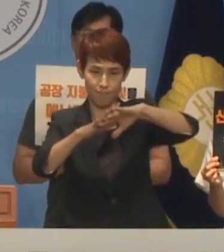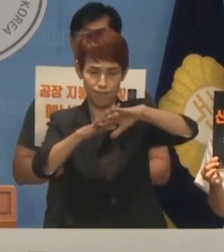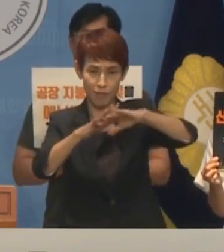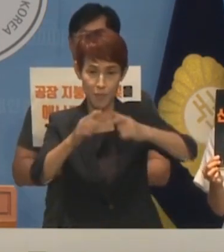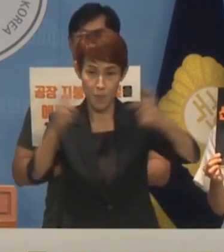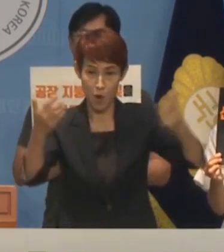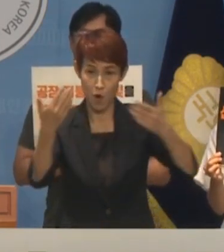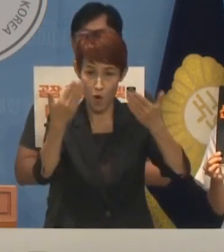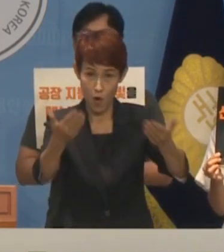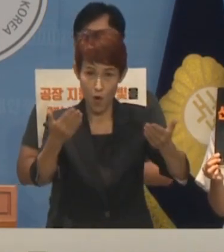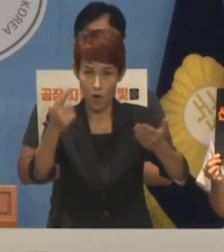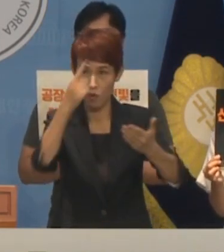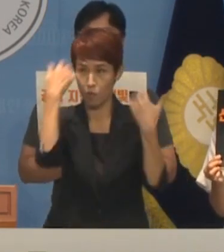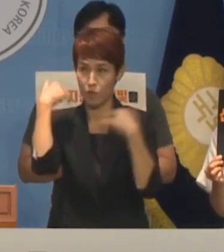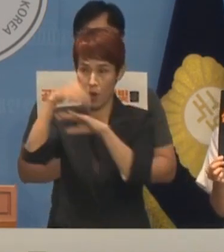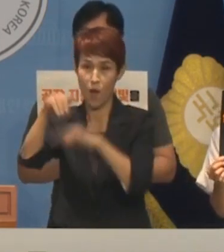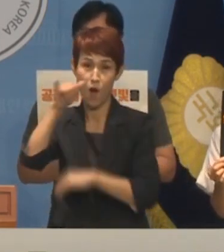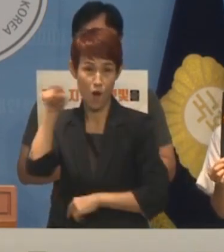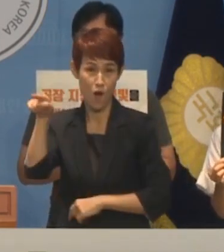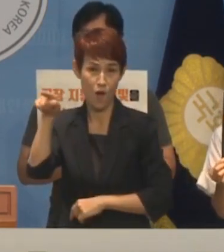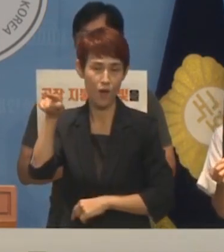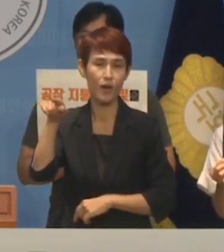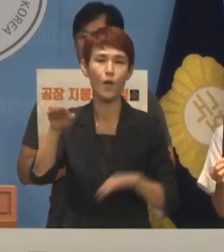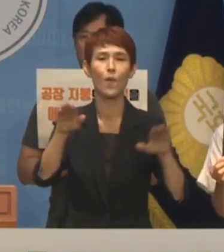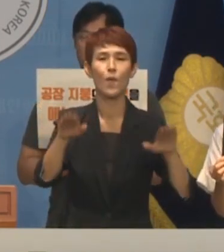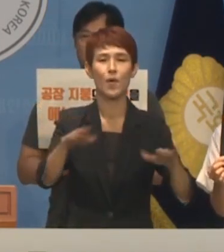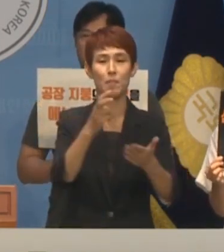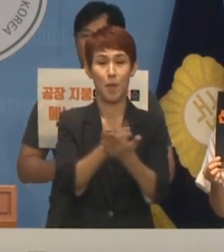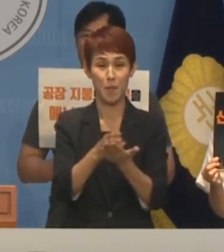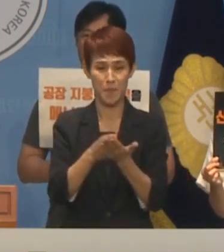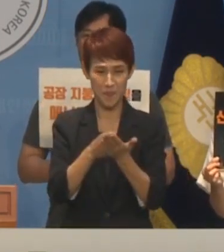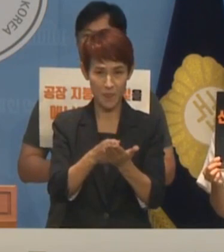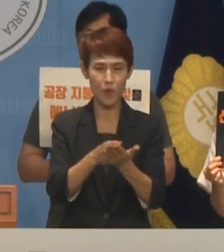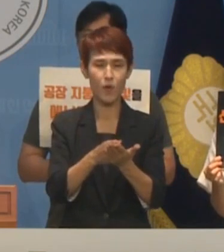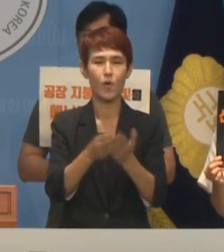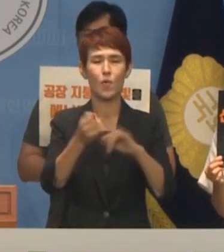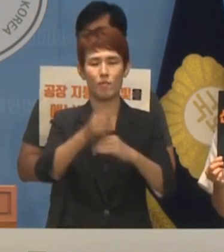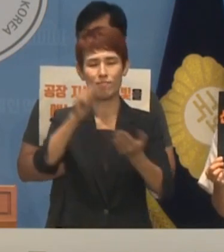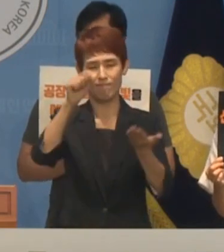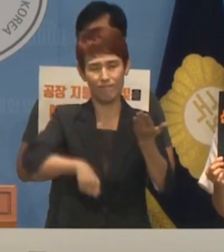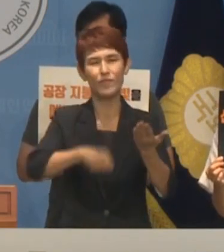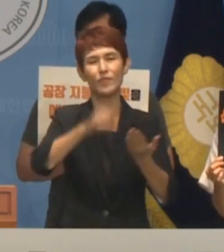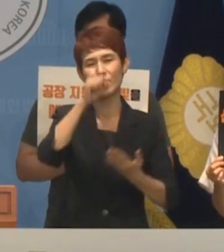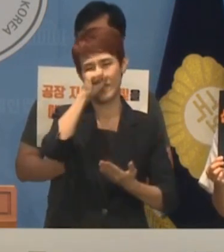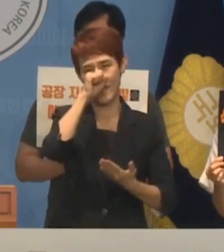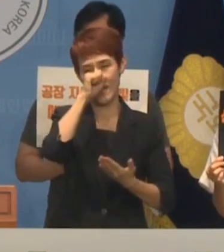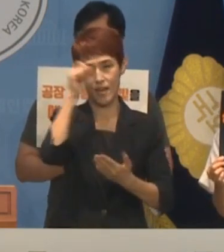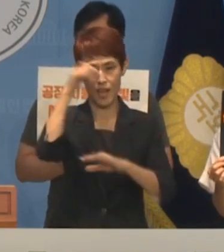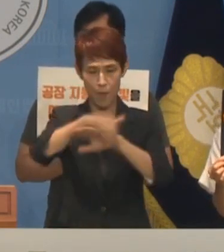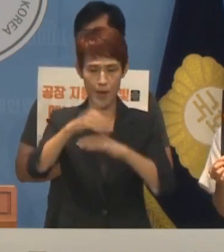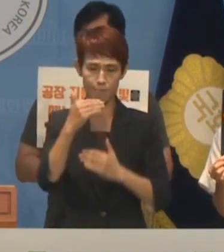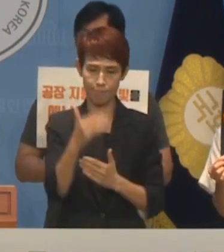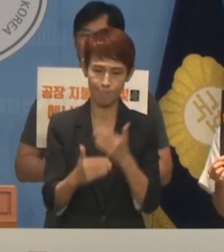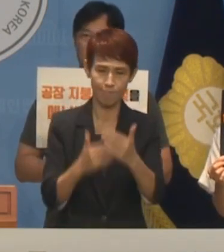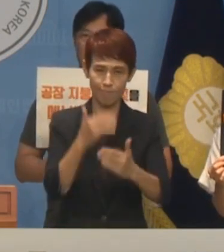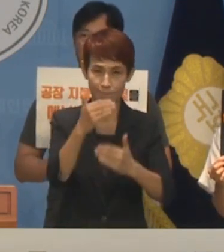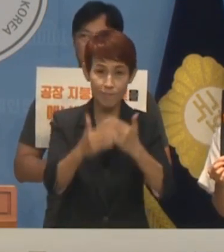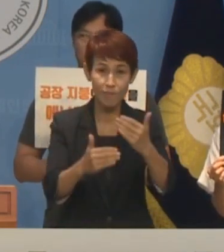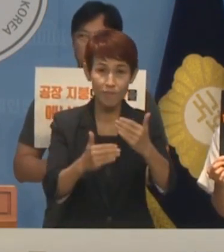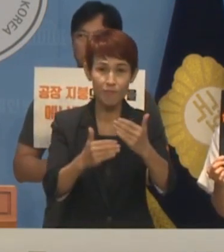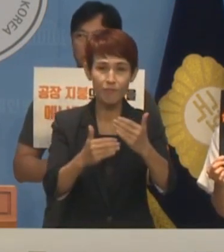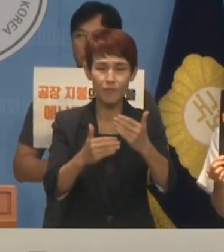계획도 잡혀 있는 만큼 오늘 발의된 이 법안이 꼭 통과되어서 이러한 계획을 차질 없이 이행할 수